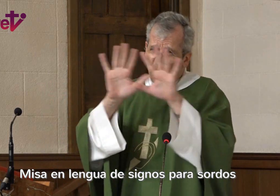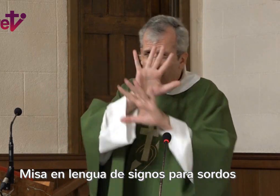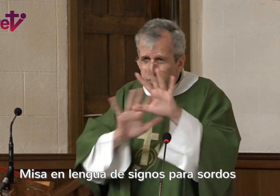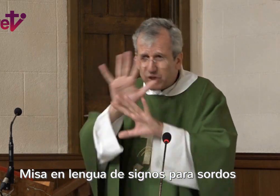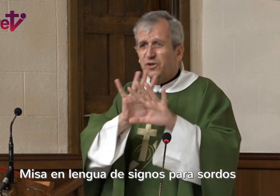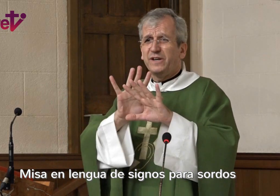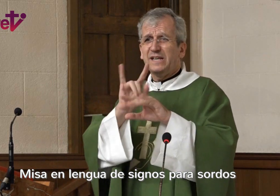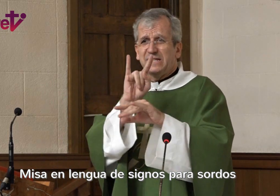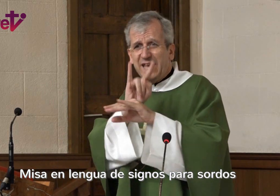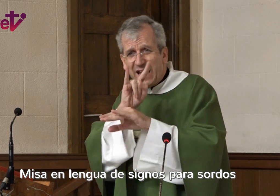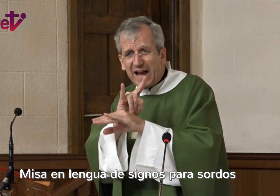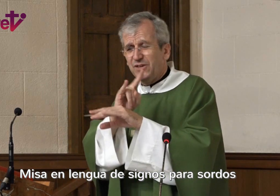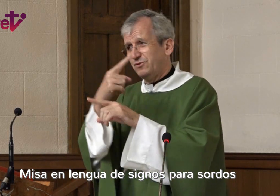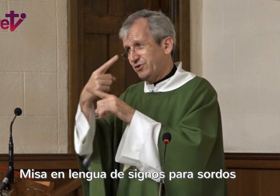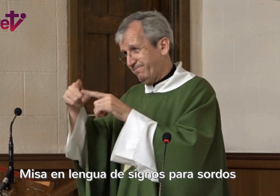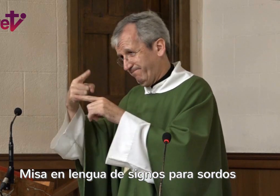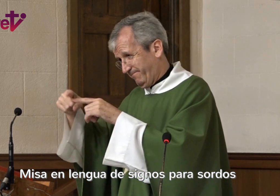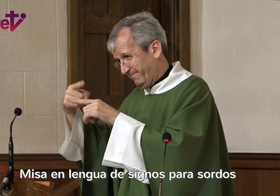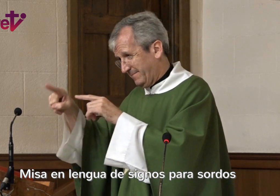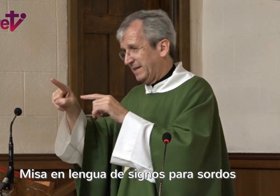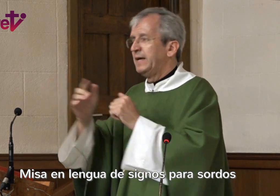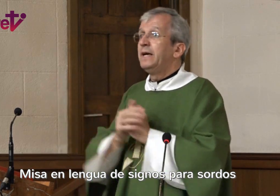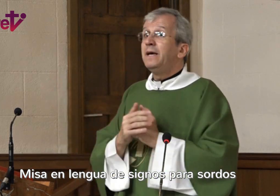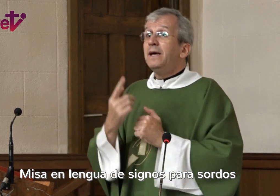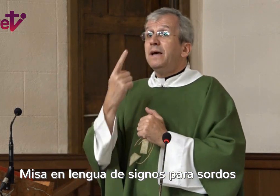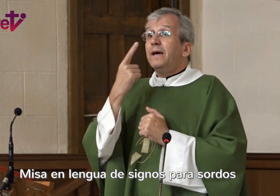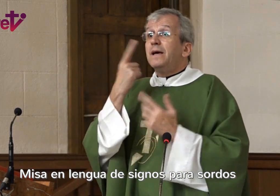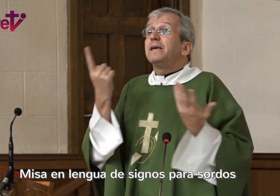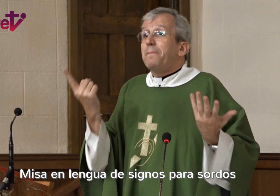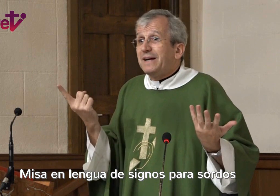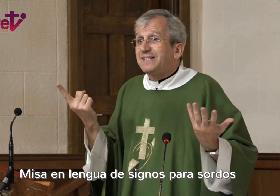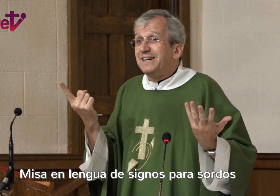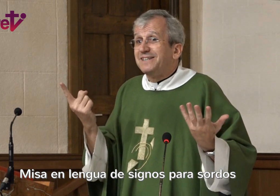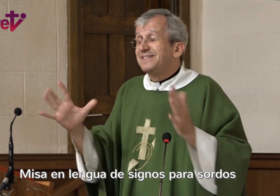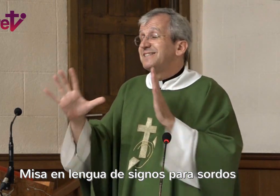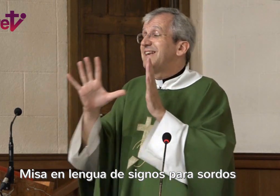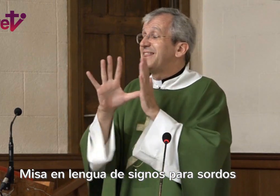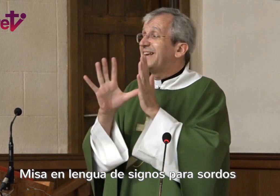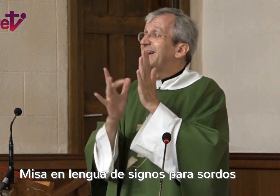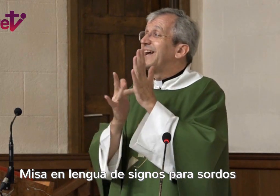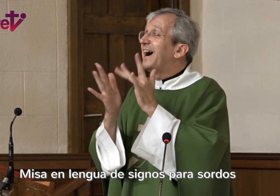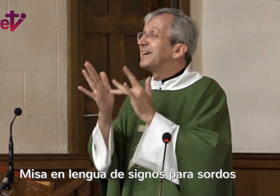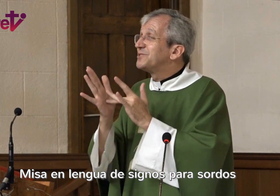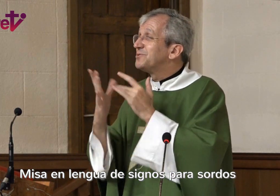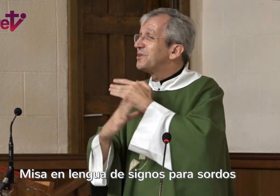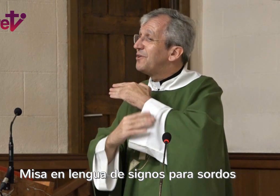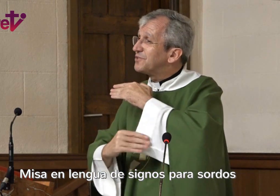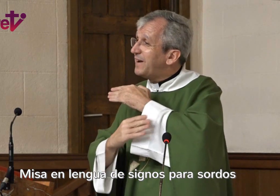confusiones engaños que pasa se acercan a Jesús los